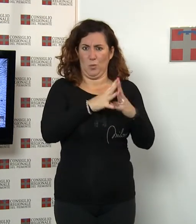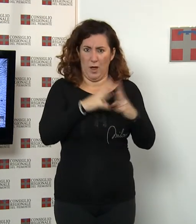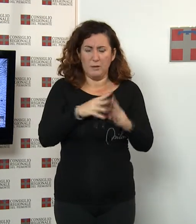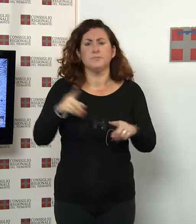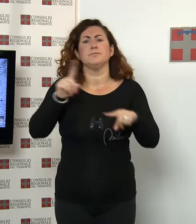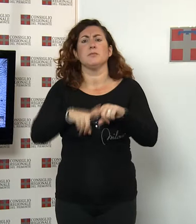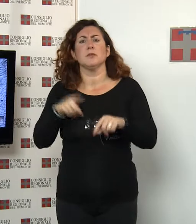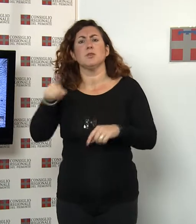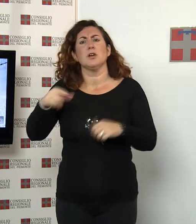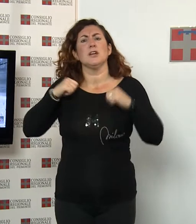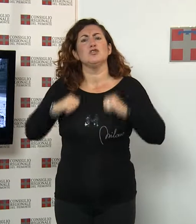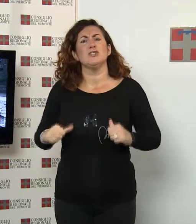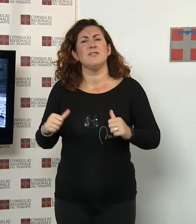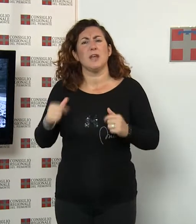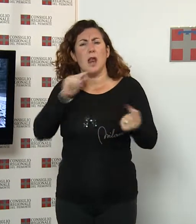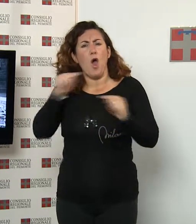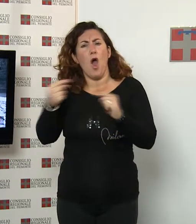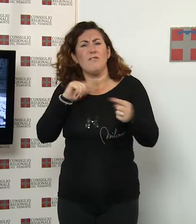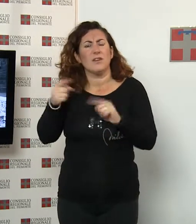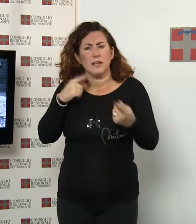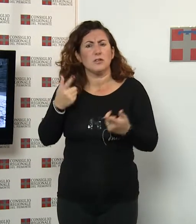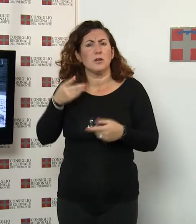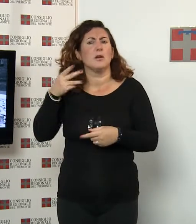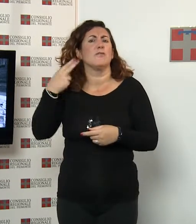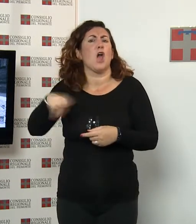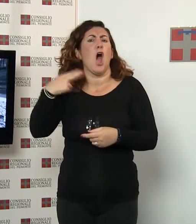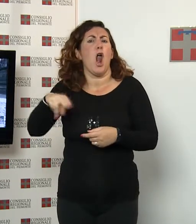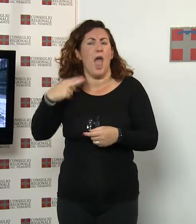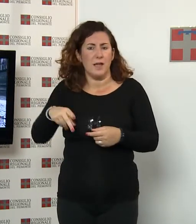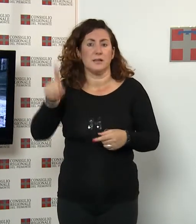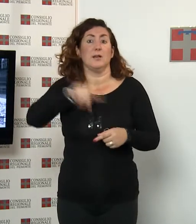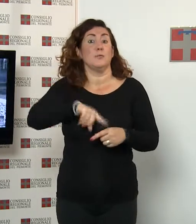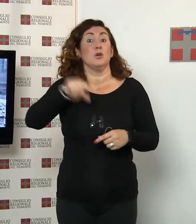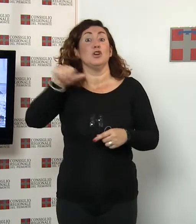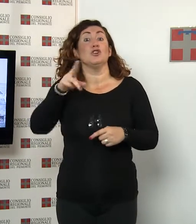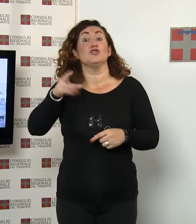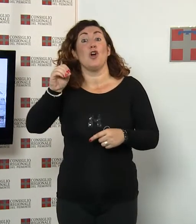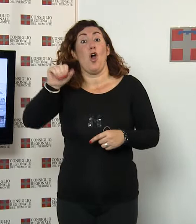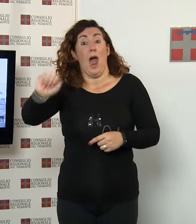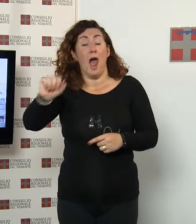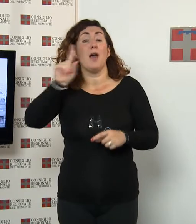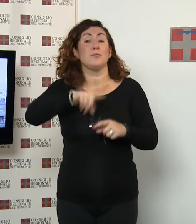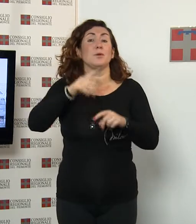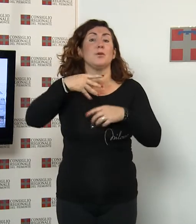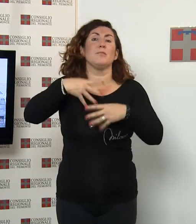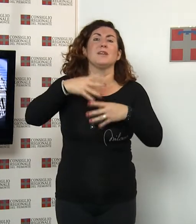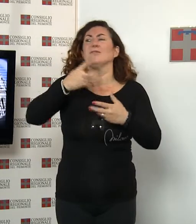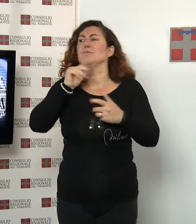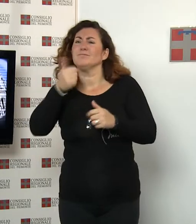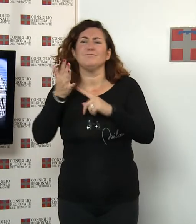sottoposti civili durante i conflitti e infine la shoah e le manifestazioni di razzismo e discriminazione studenti